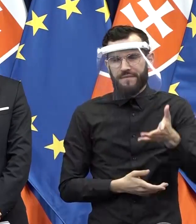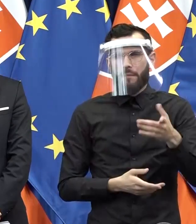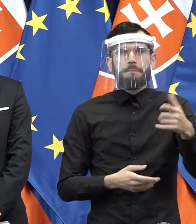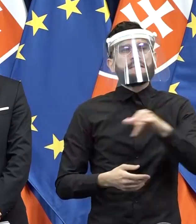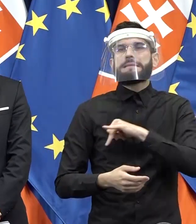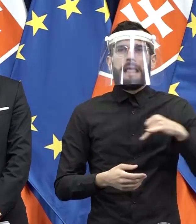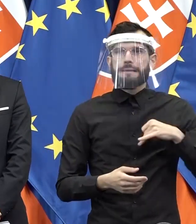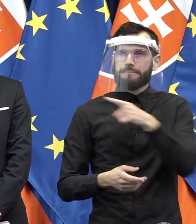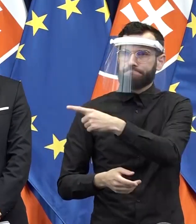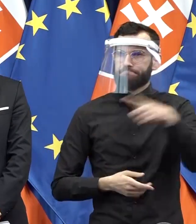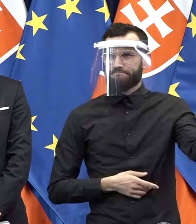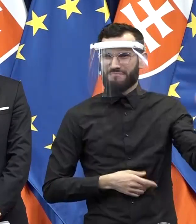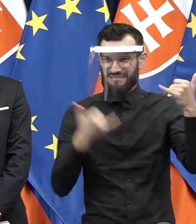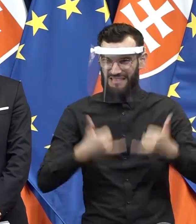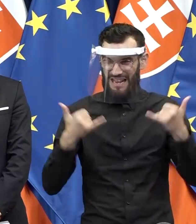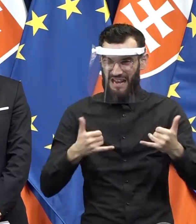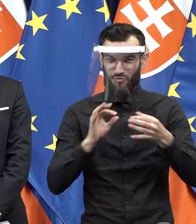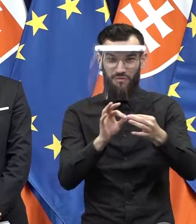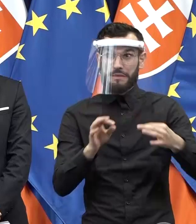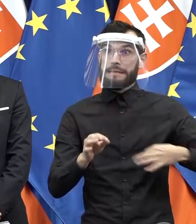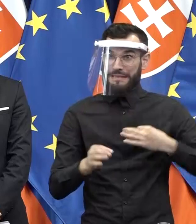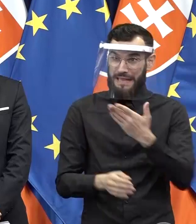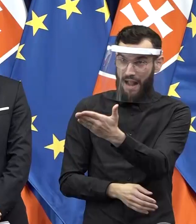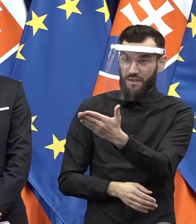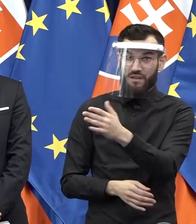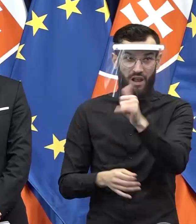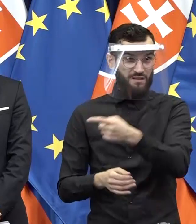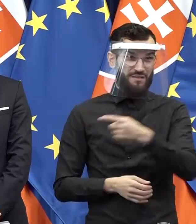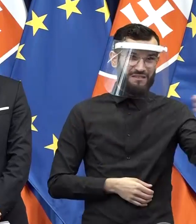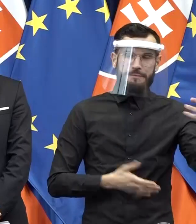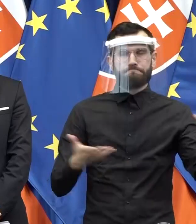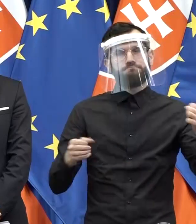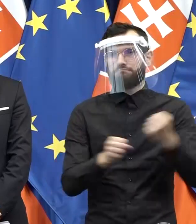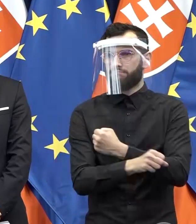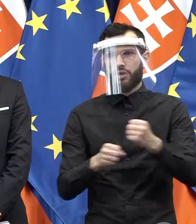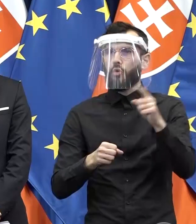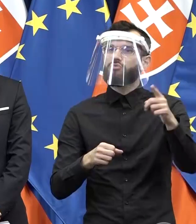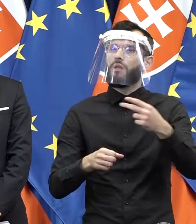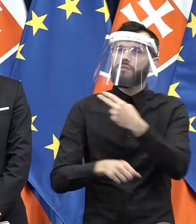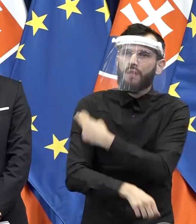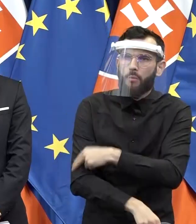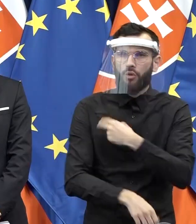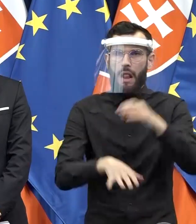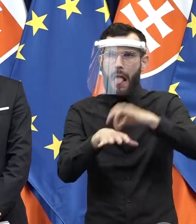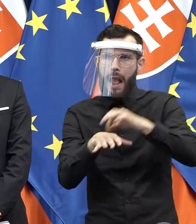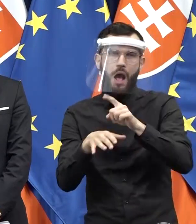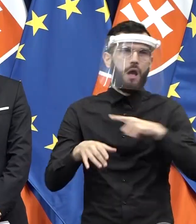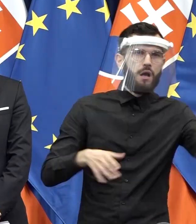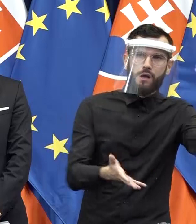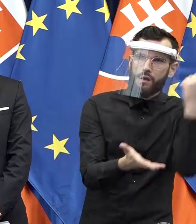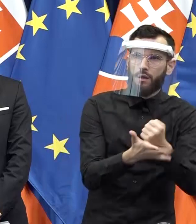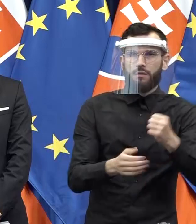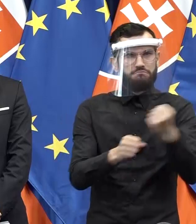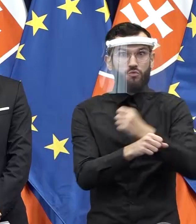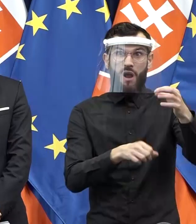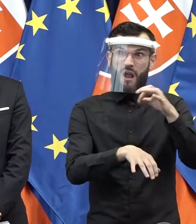netlačili ľudí, aj zdravých ľudí väčšinu, zbytočne donemocniť, zbytočne za lekármi, zbytočne nestresovali